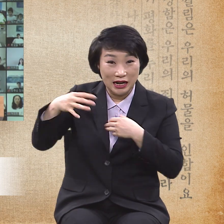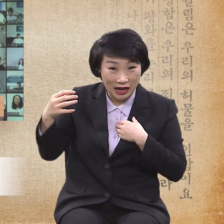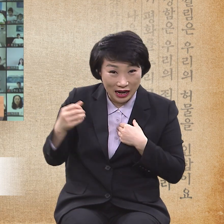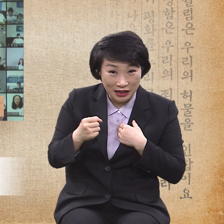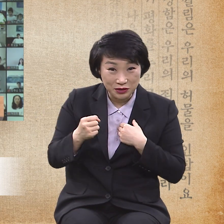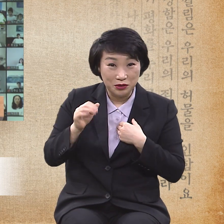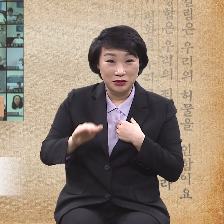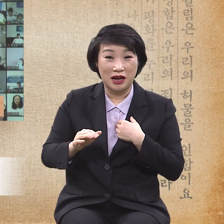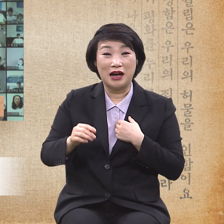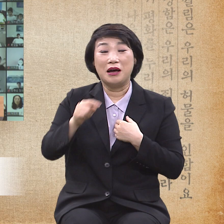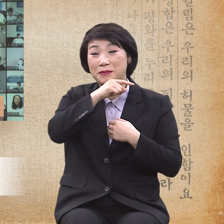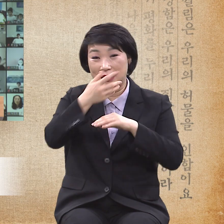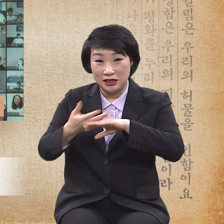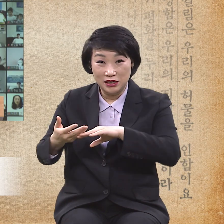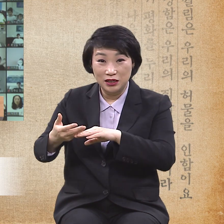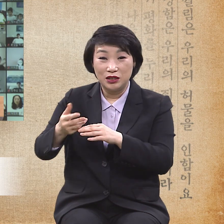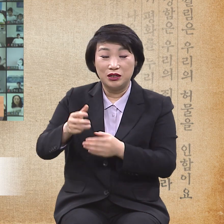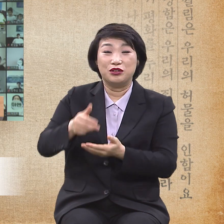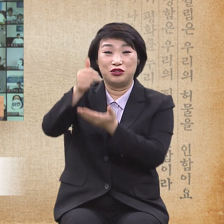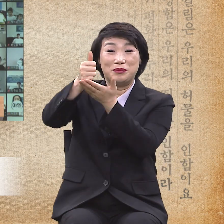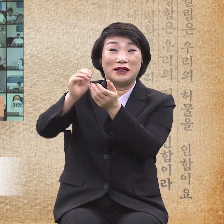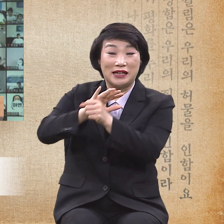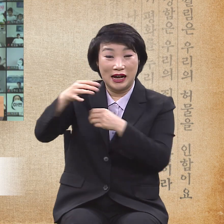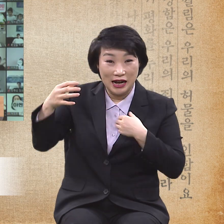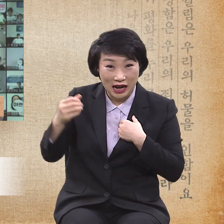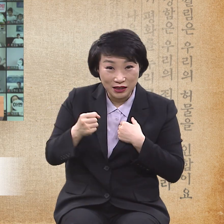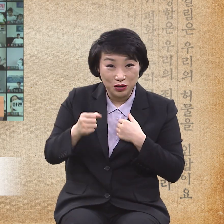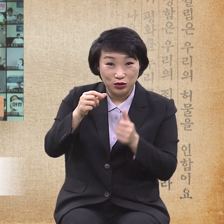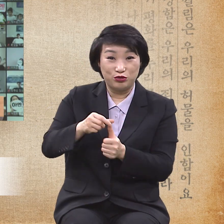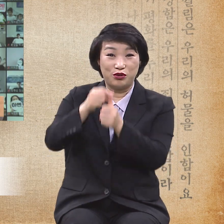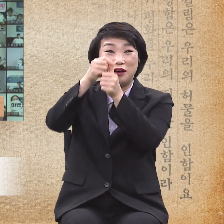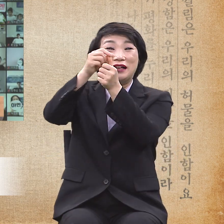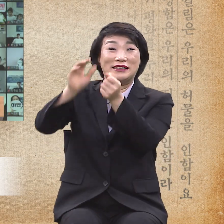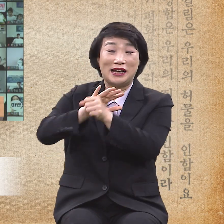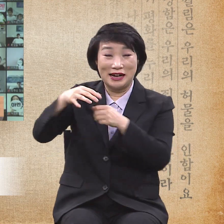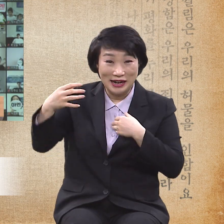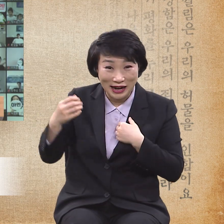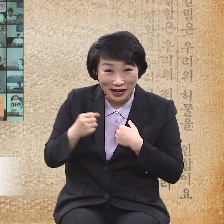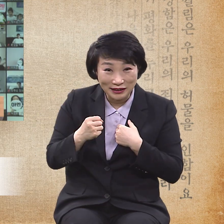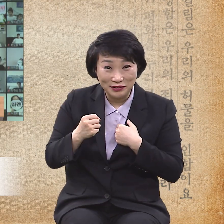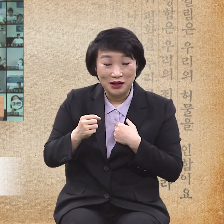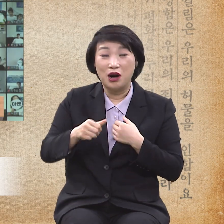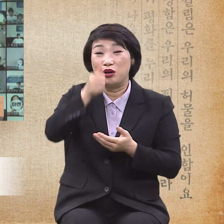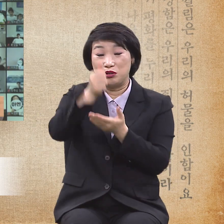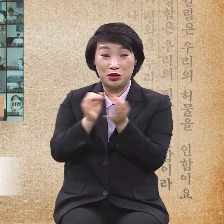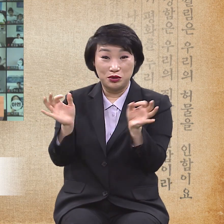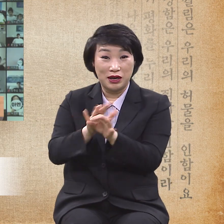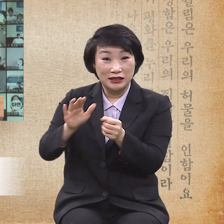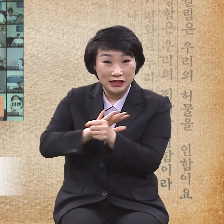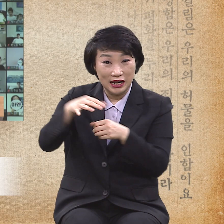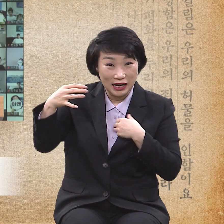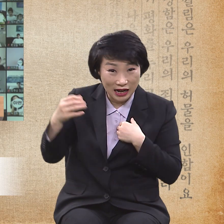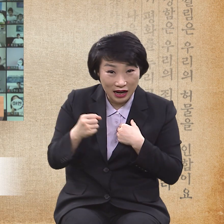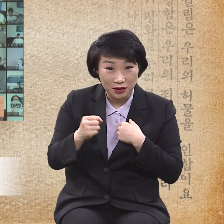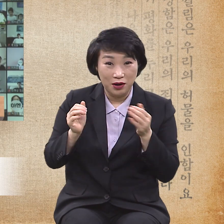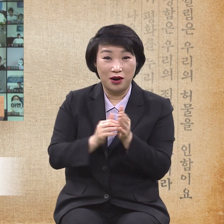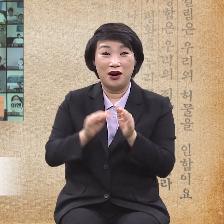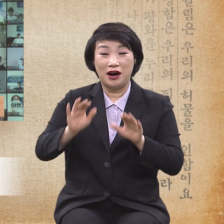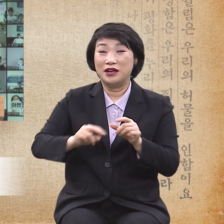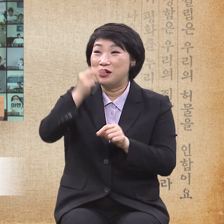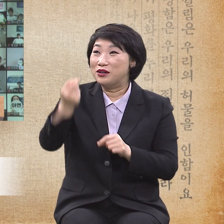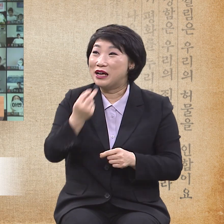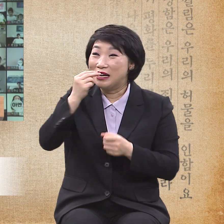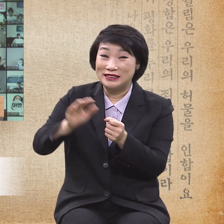가지고 피 흘리신 사랑 가지고 구원의 사랑 가지고 속죄의 사랑 가지고